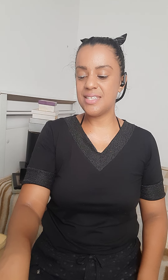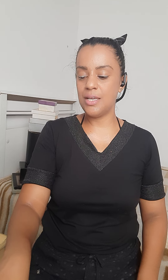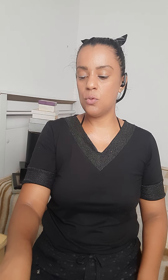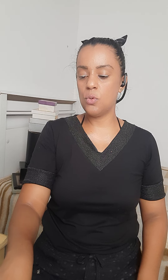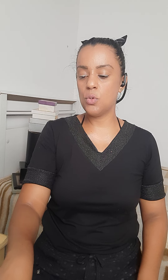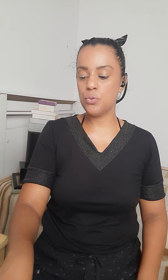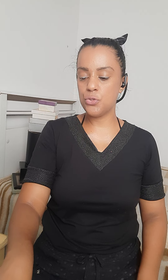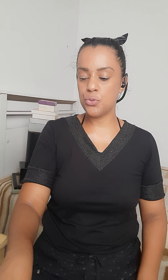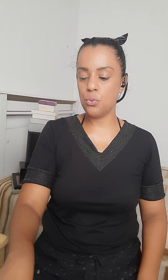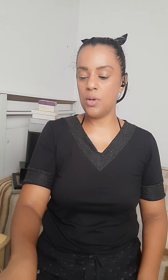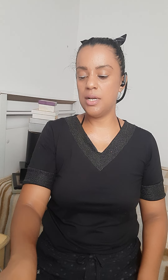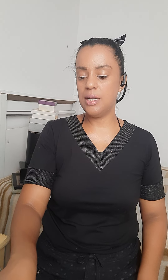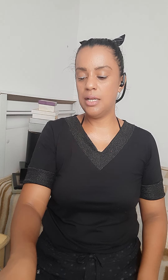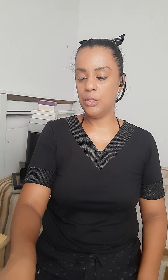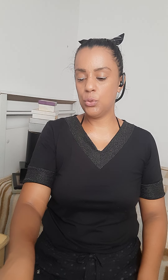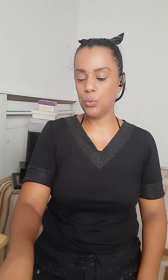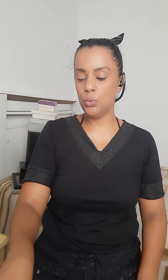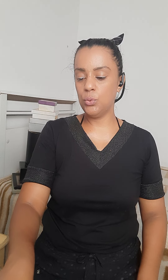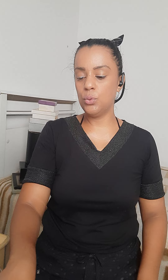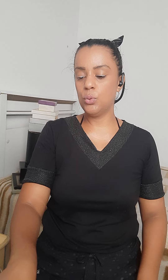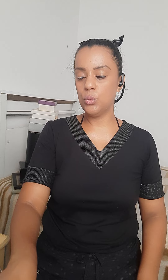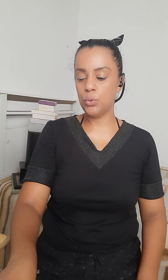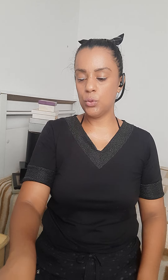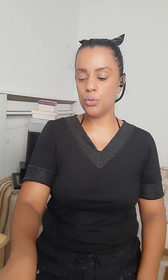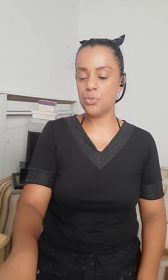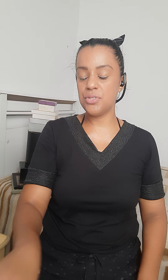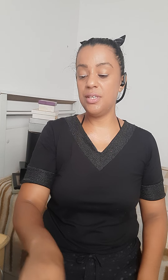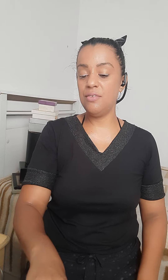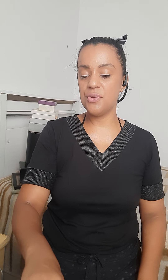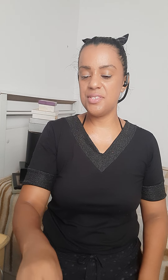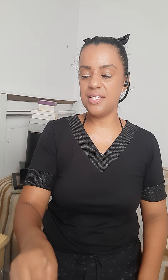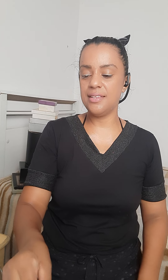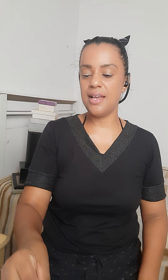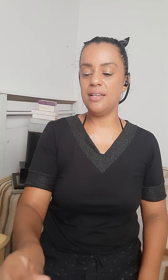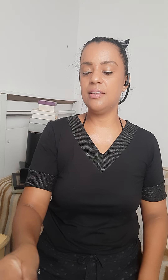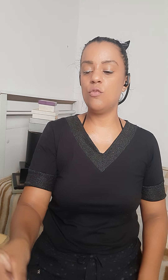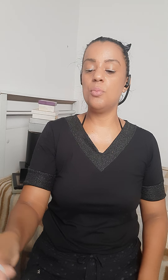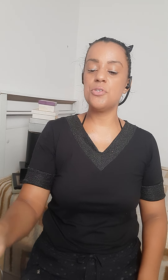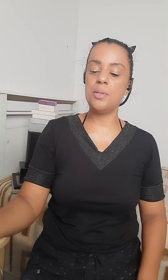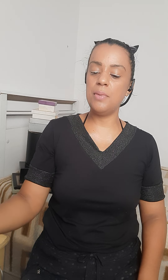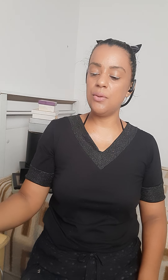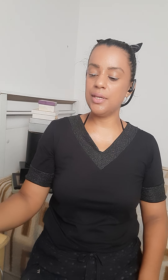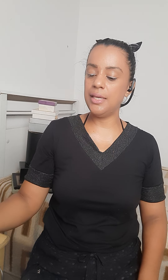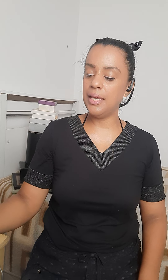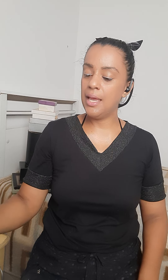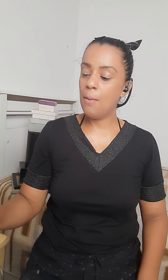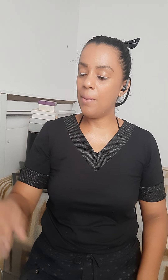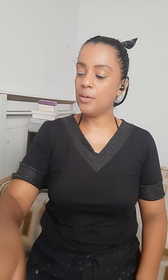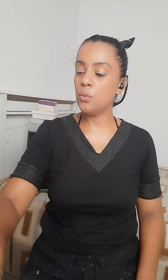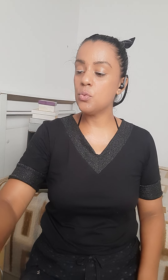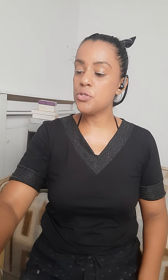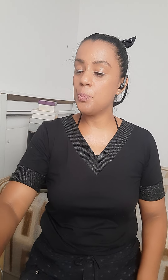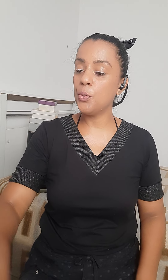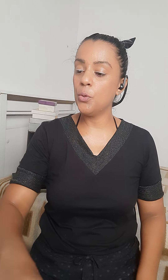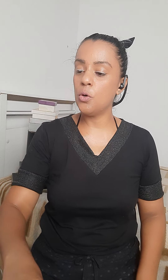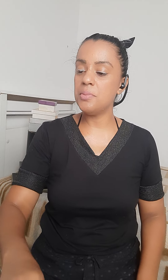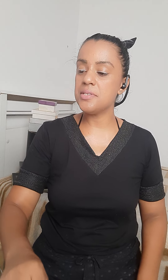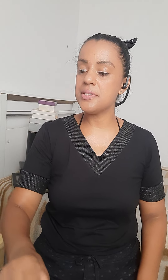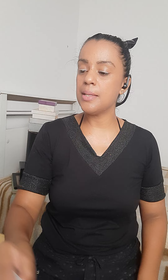seu, sua, tudo, todos e você, tá? Então vamos primeiro aqui para os pronomes, tá